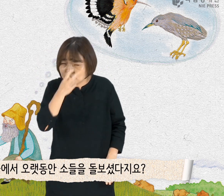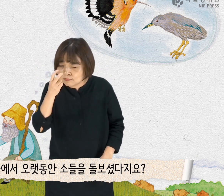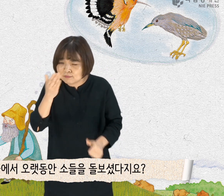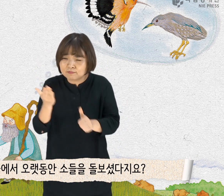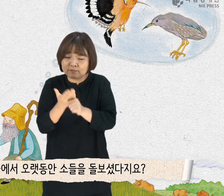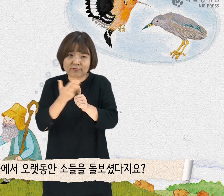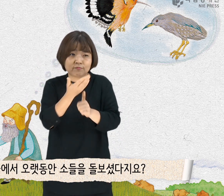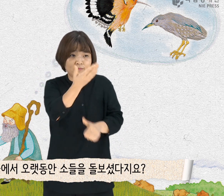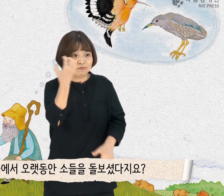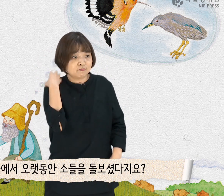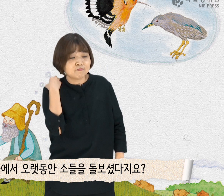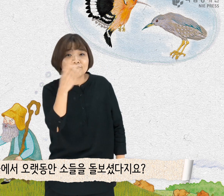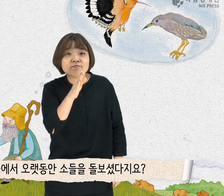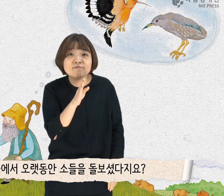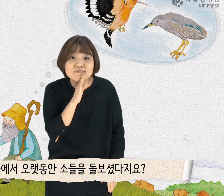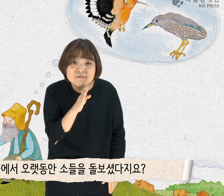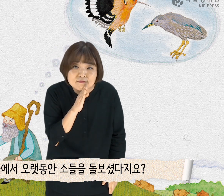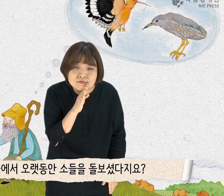보셨다 줘